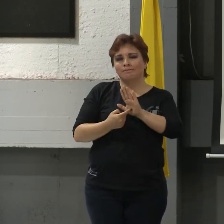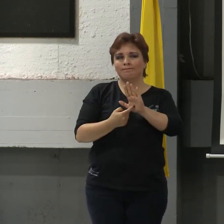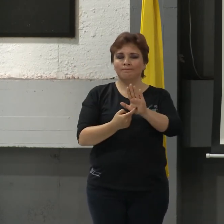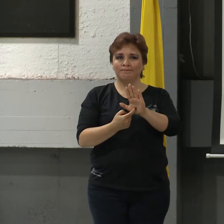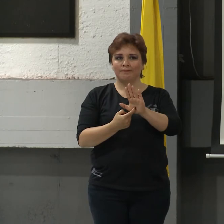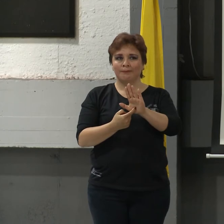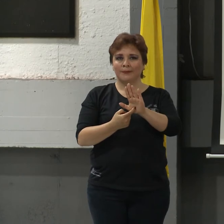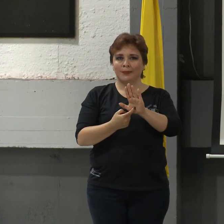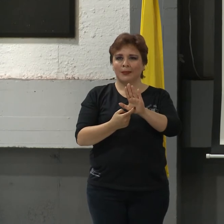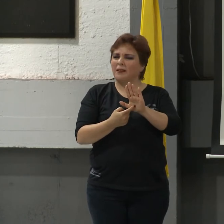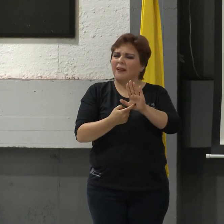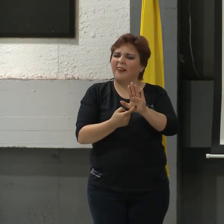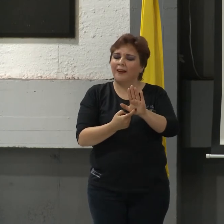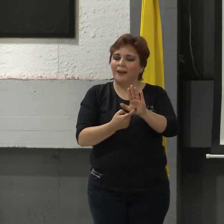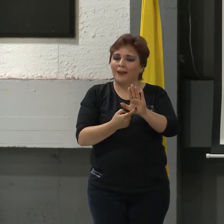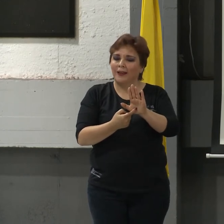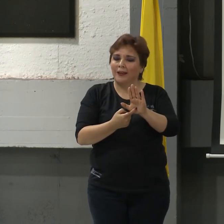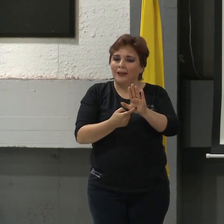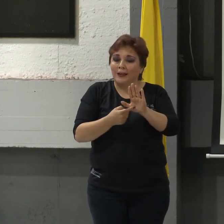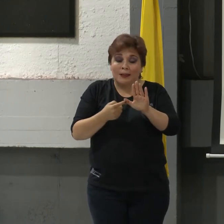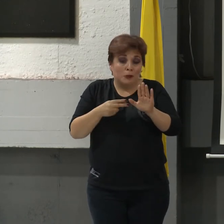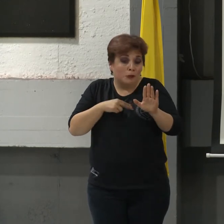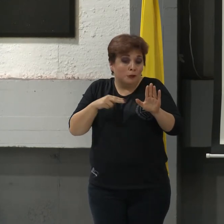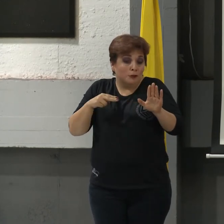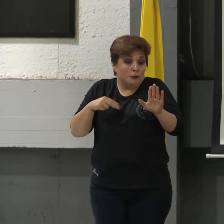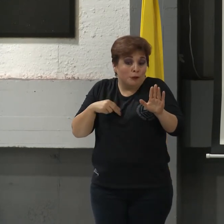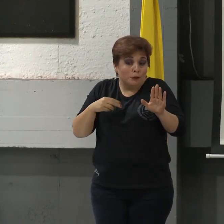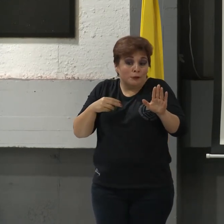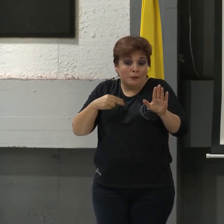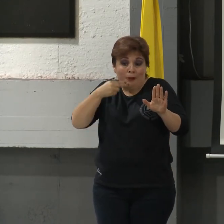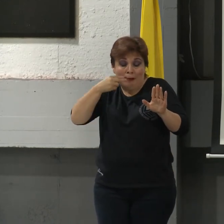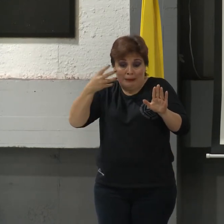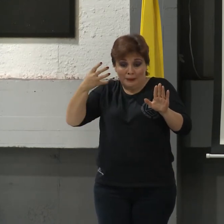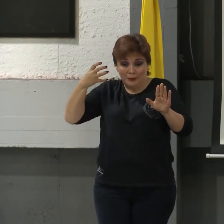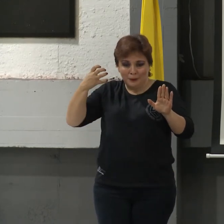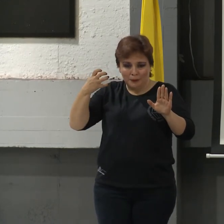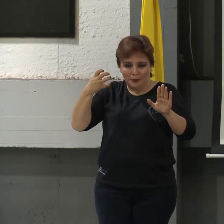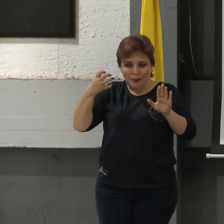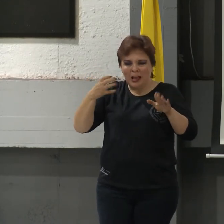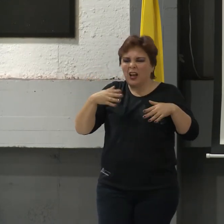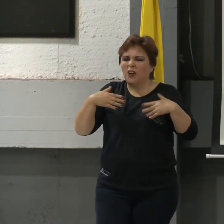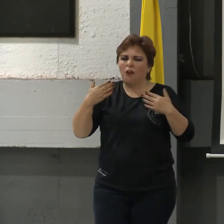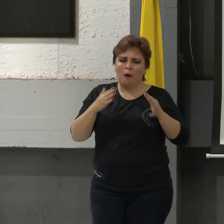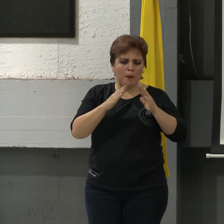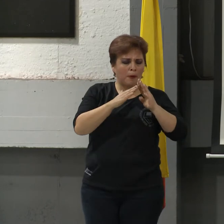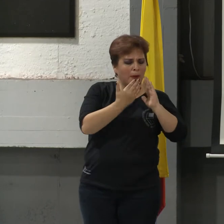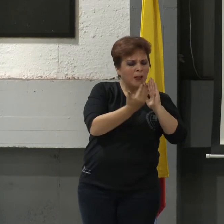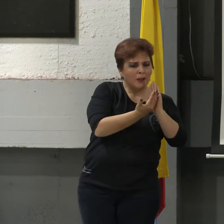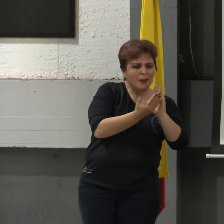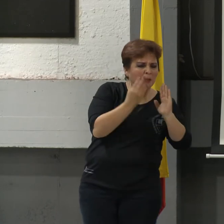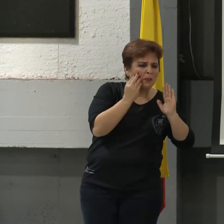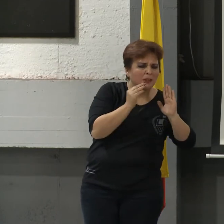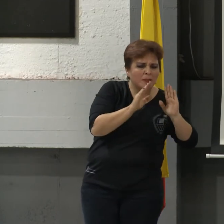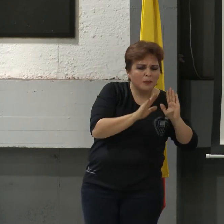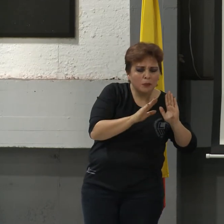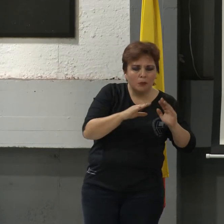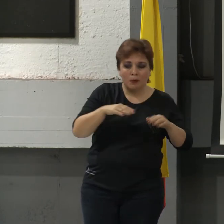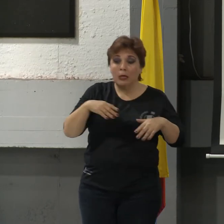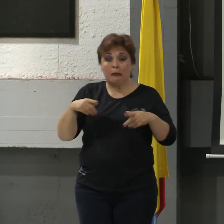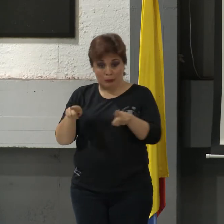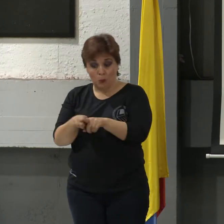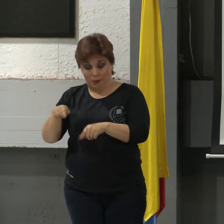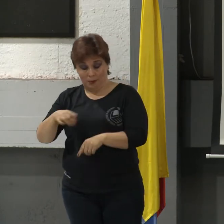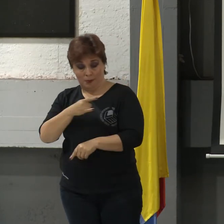que hay de la sección de educación especial en el colegio y de la licenciatura o del programa de